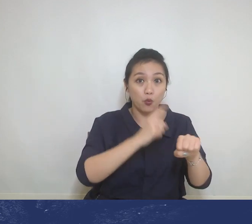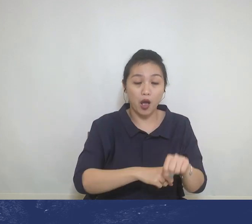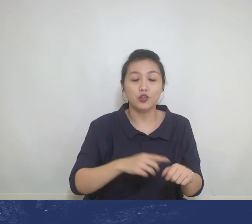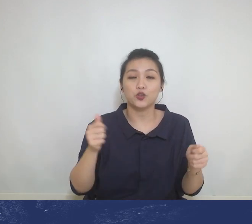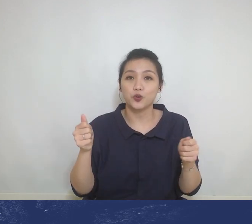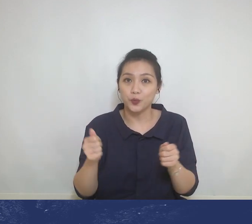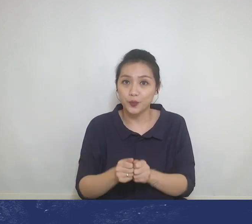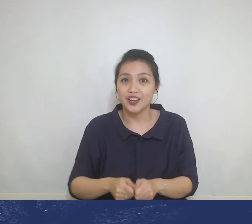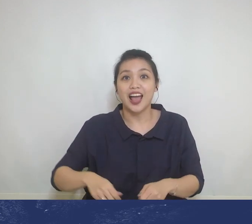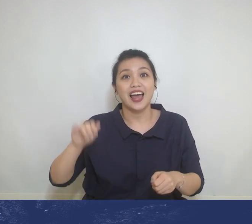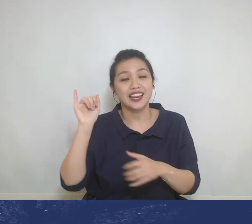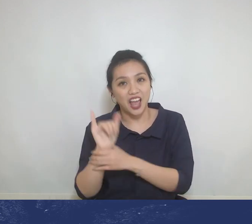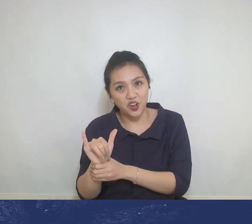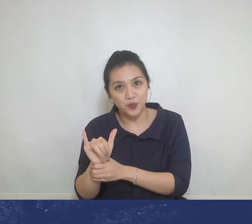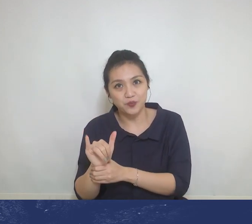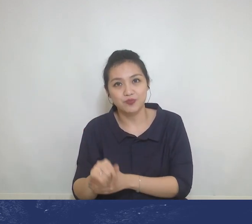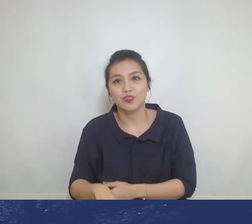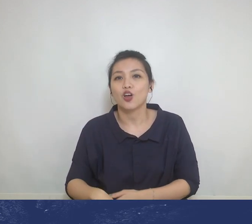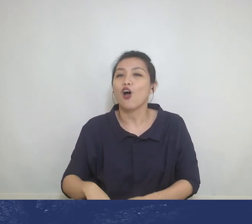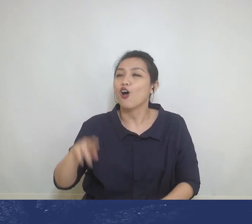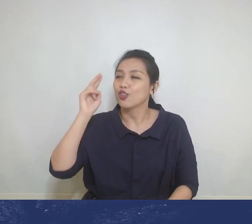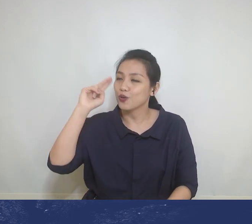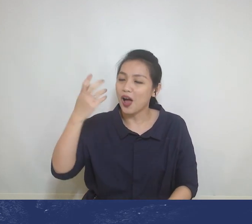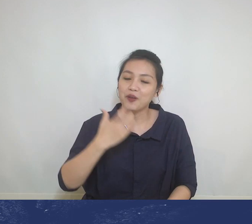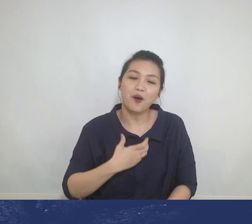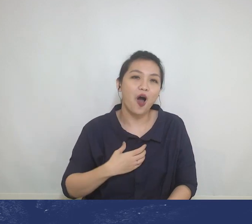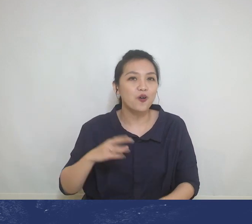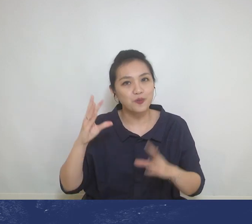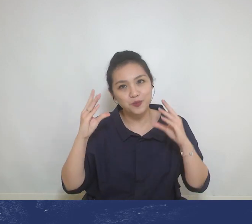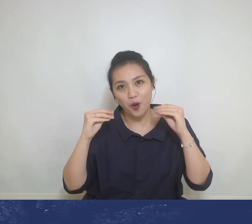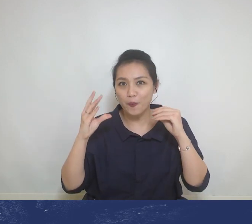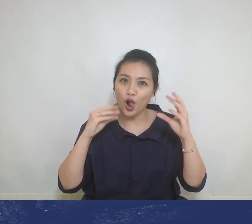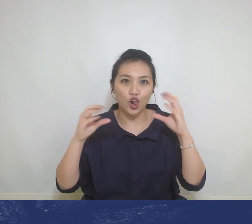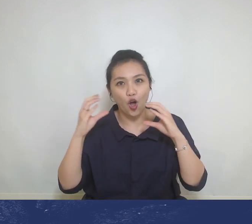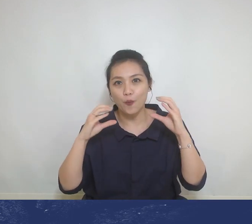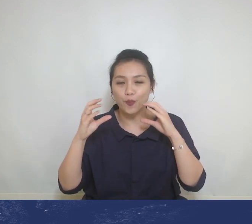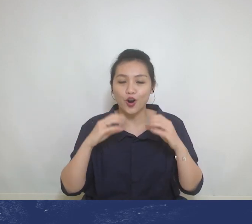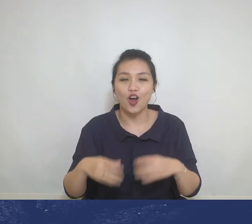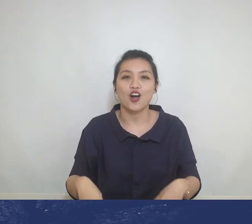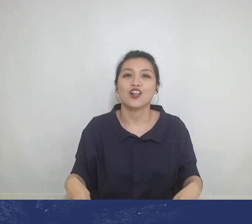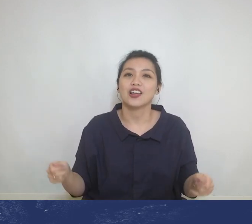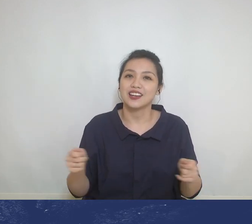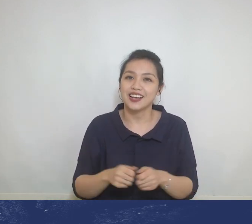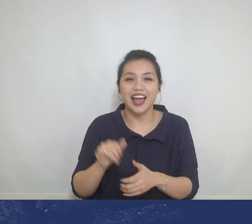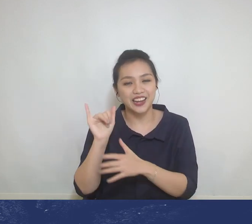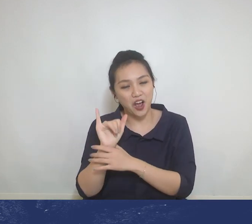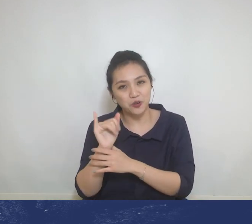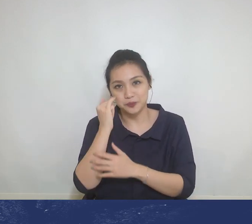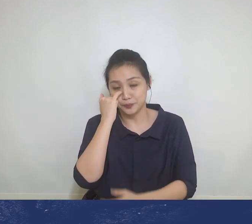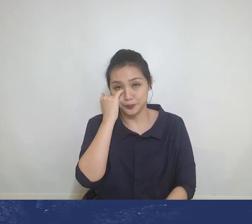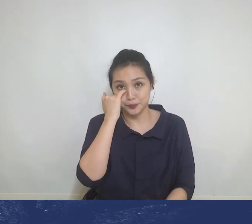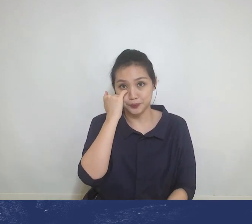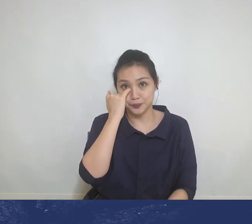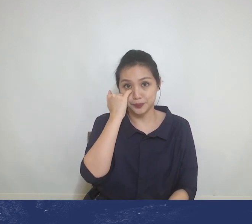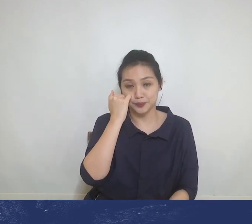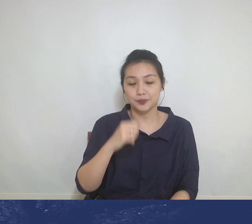Sehingga pada momen itu, Tuhan bisa bicara dengan Yakub. Tuhan bisa punya satu momen dengan Yakub.